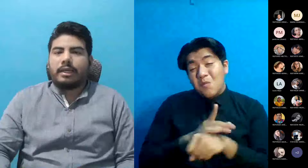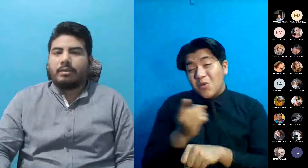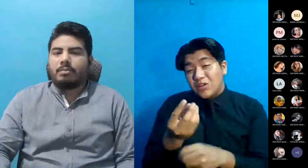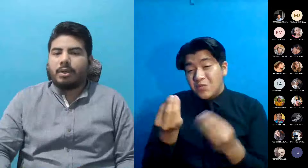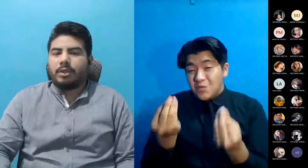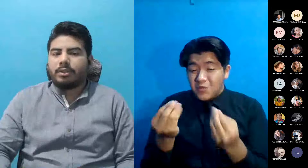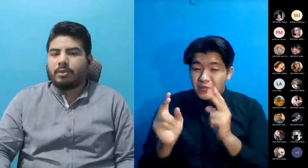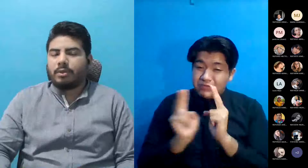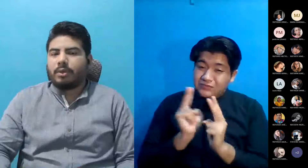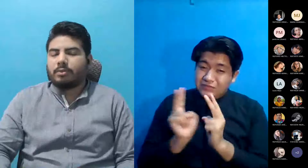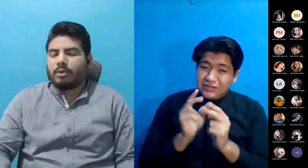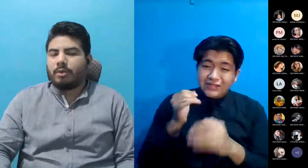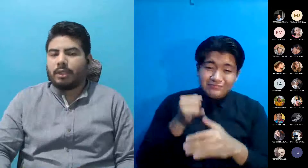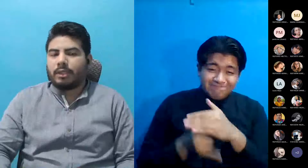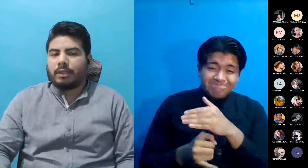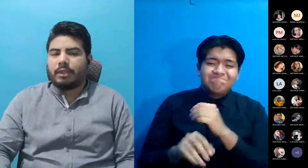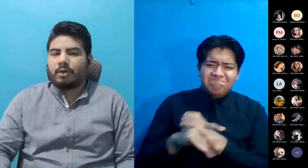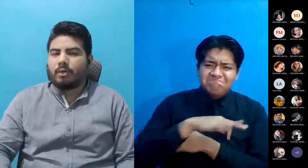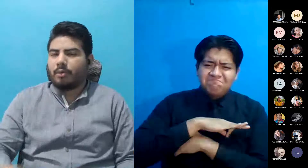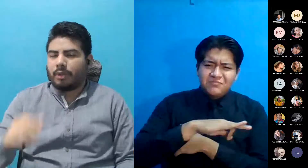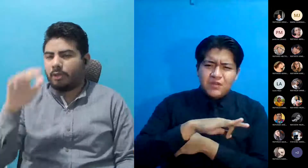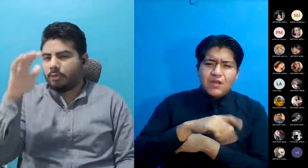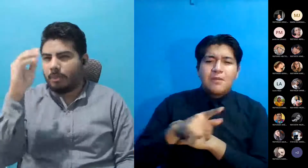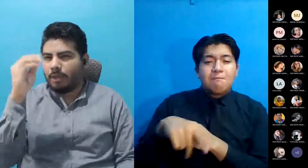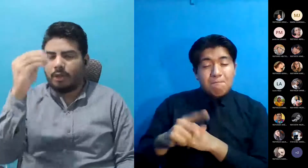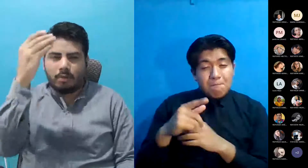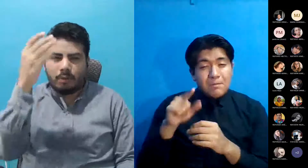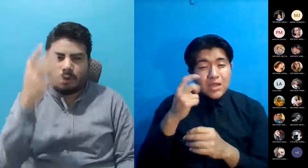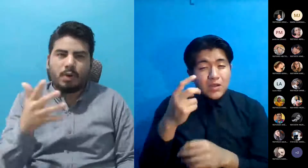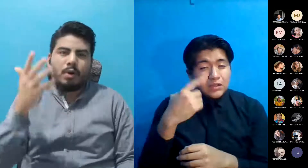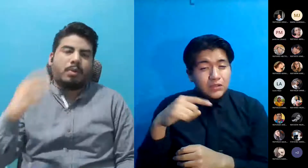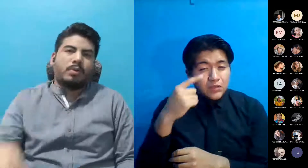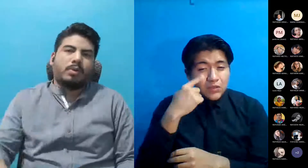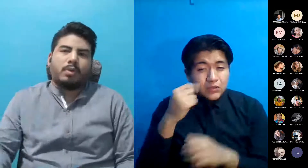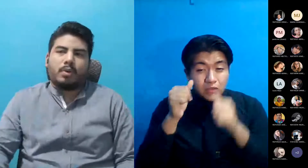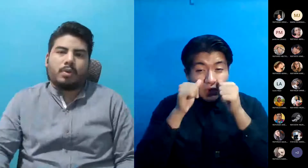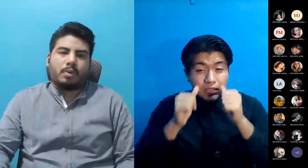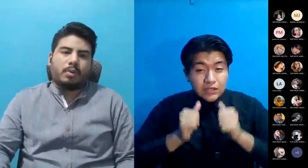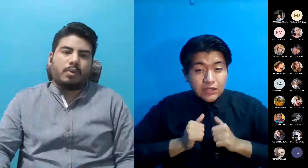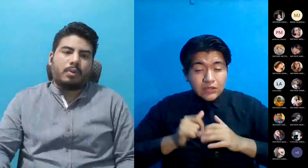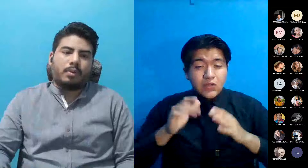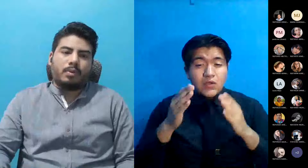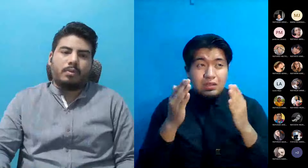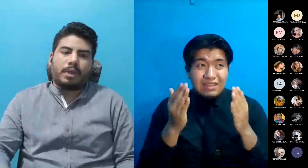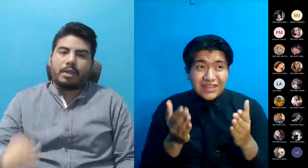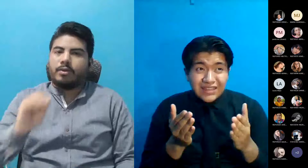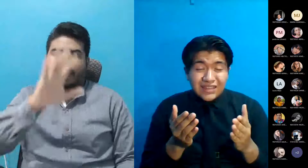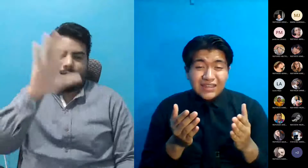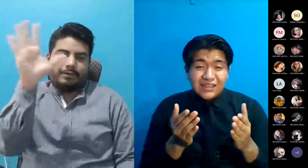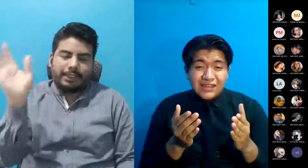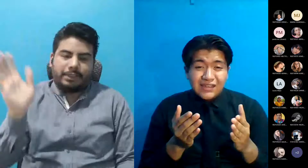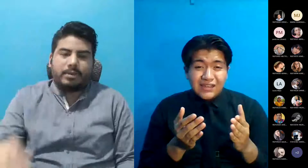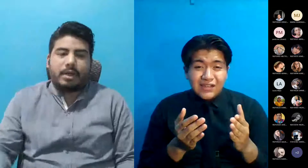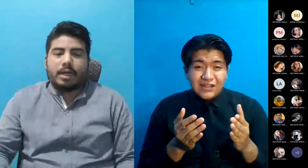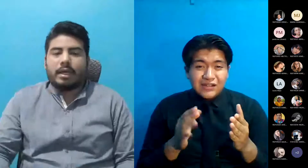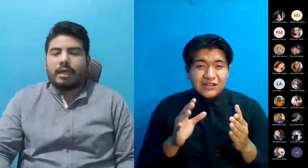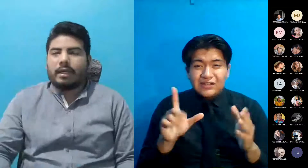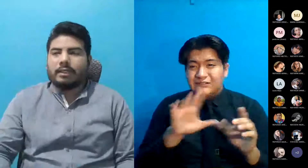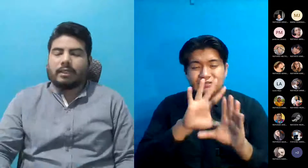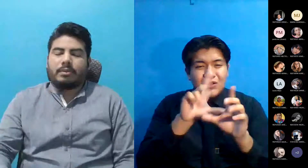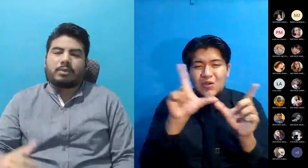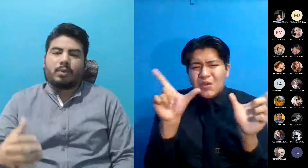punto, pero esto es muy importante tenerlo en cuenta, no solamente como un pequeño flash,